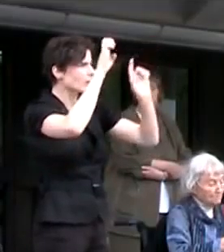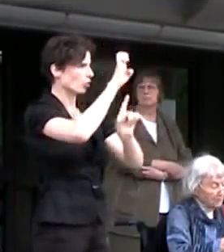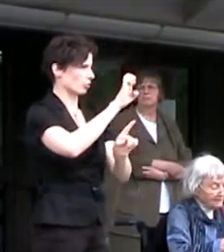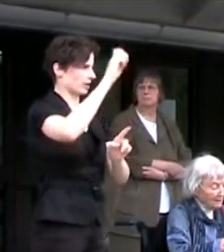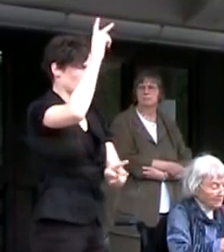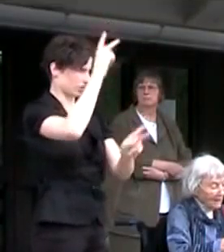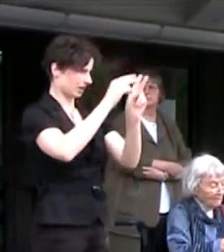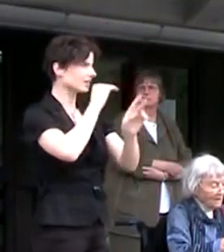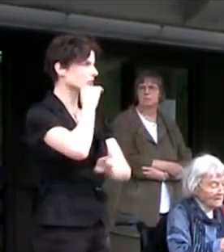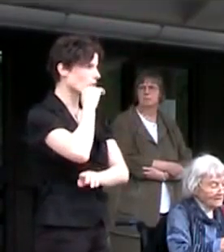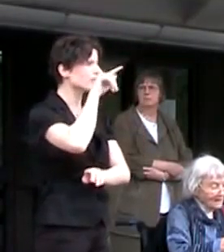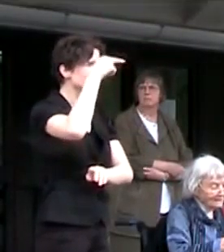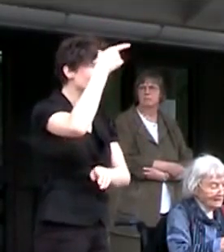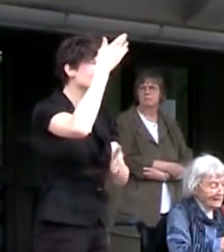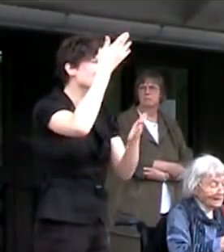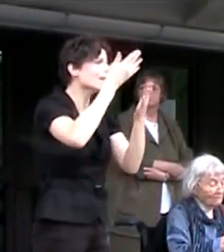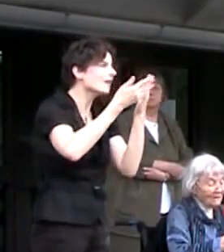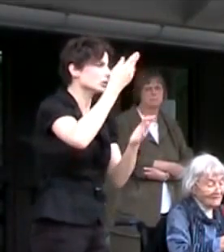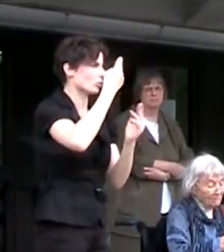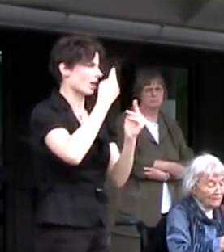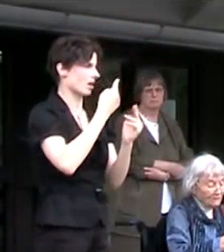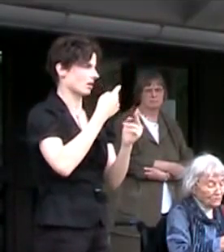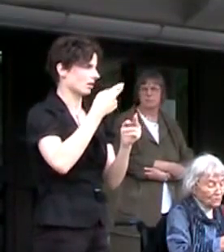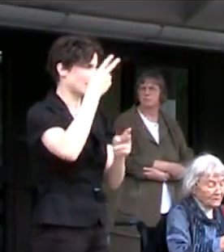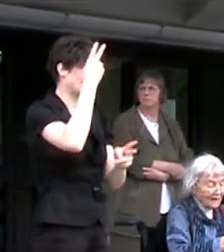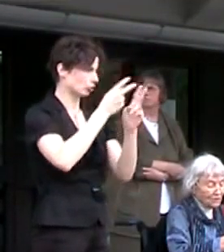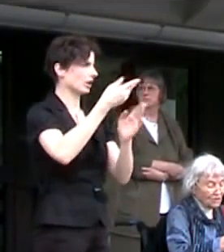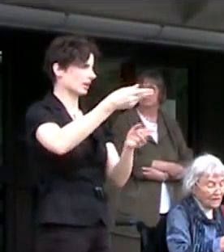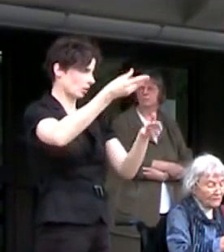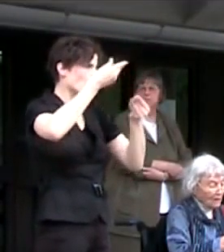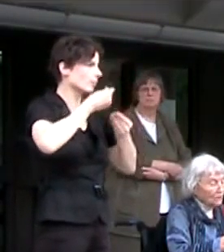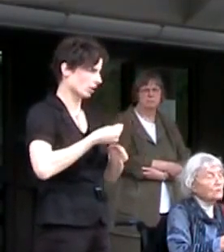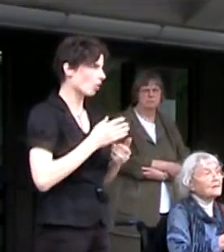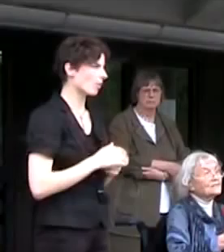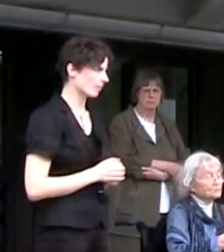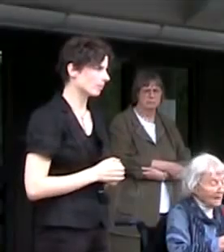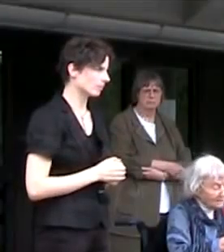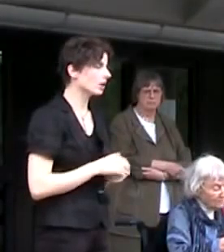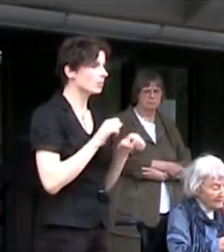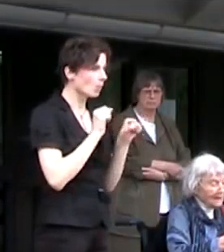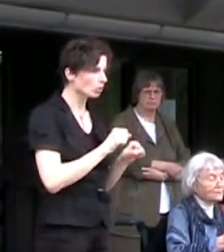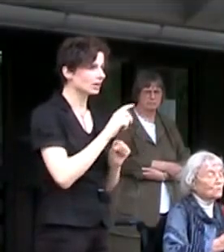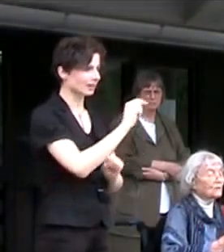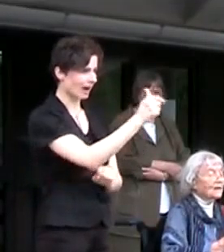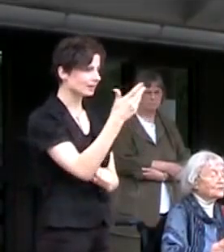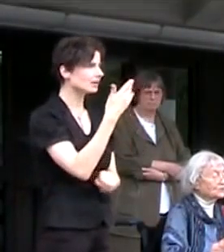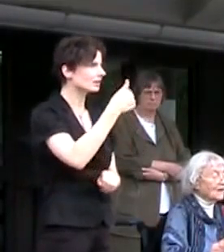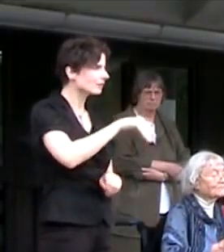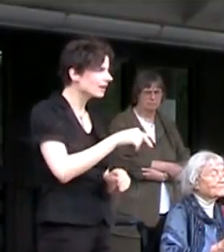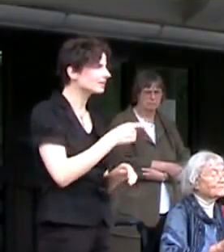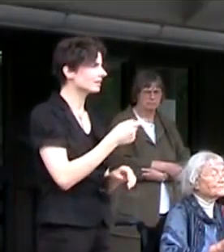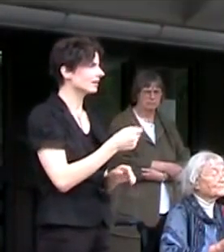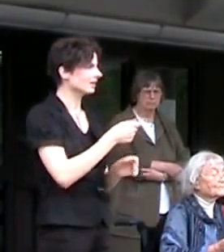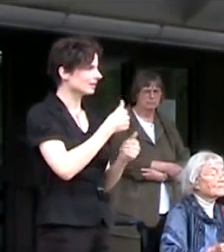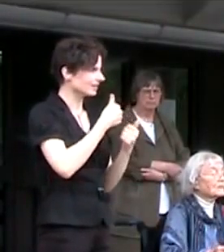Besonders bitter, wenn diese irreversiblen Gesundheitsschäden durch Zwangsmedikationen